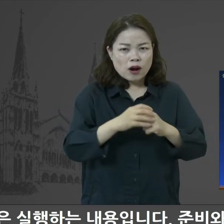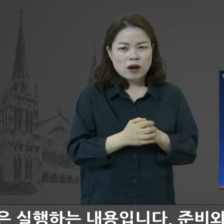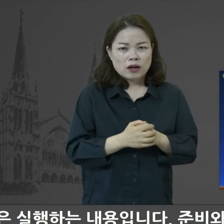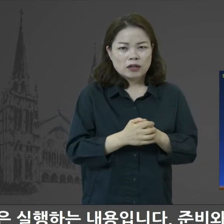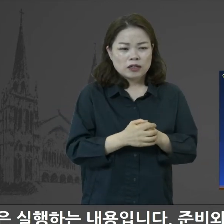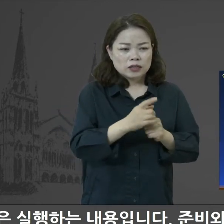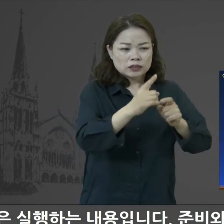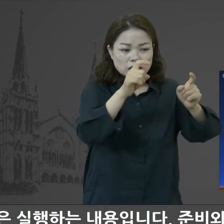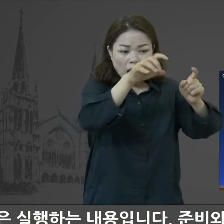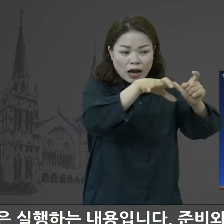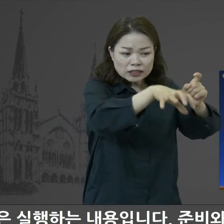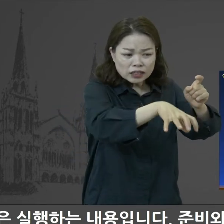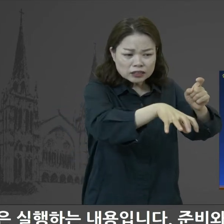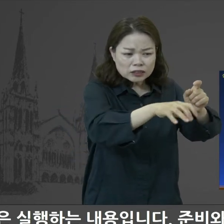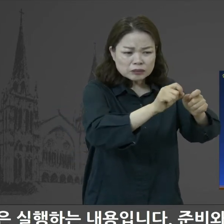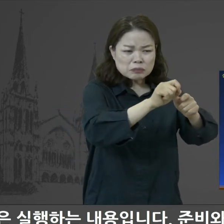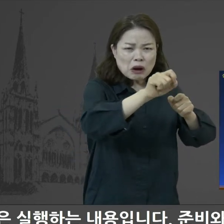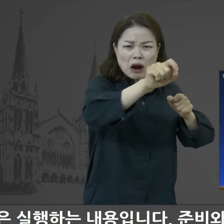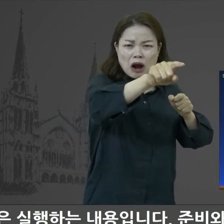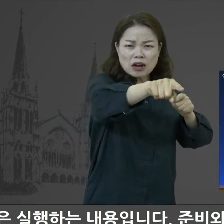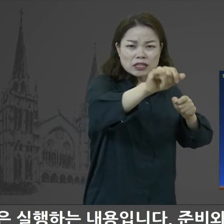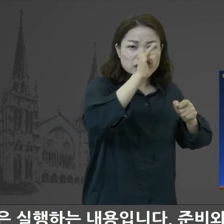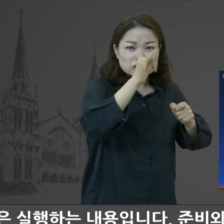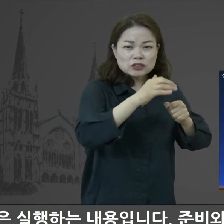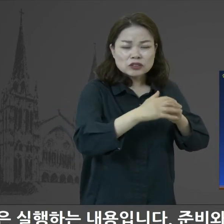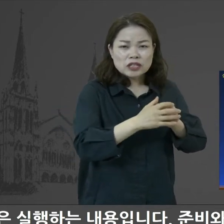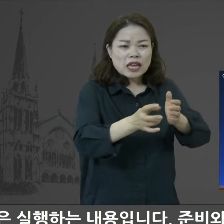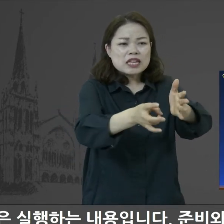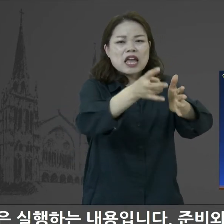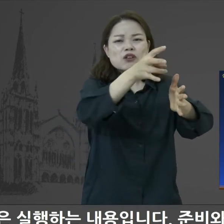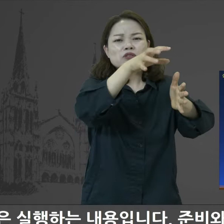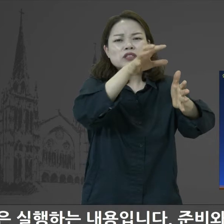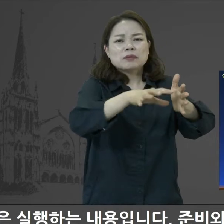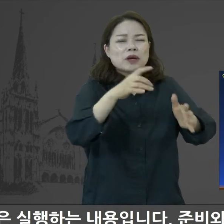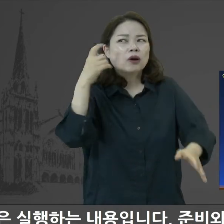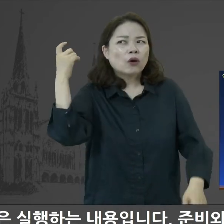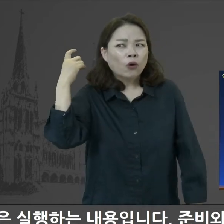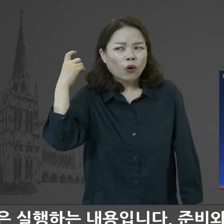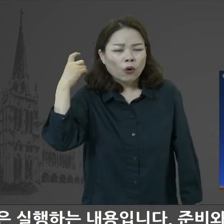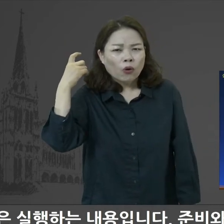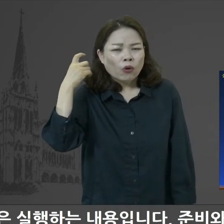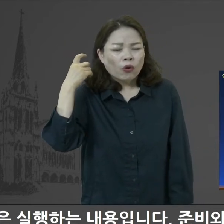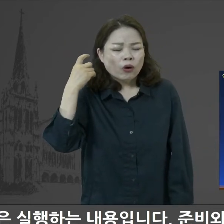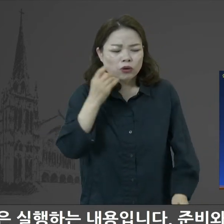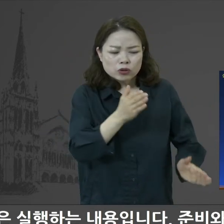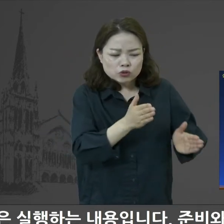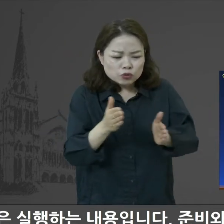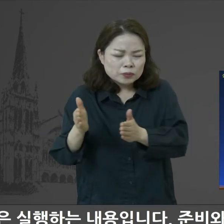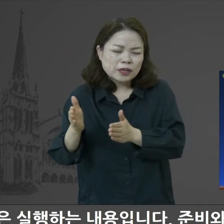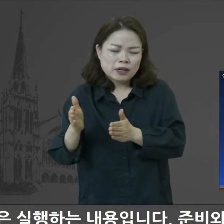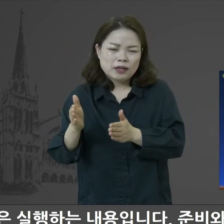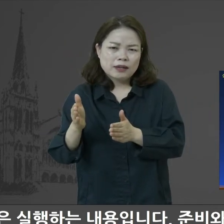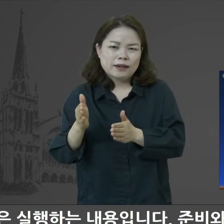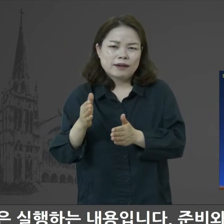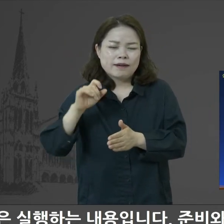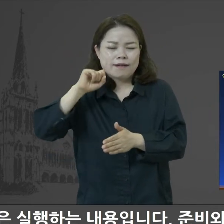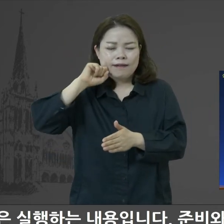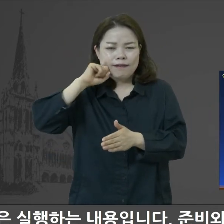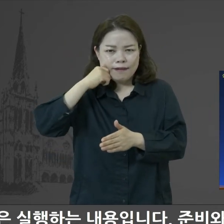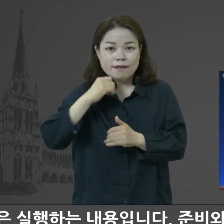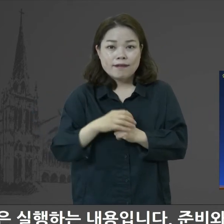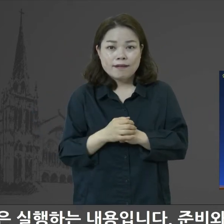수상궁에 머물러 있으면서 멀리 떨어져 있는 그 예루살렘의 소식을 듣고 하나하나를 준비하는 것 정말 쉽지